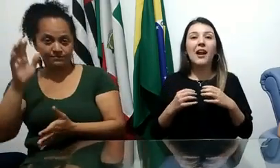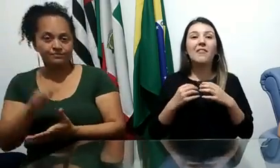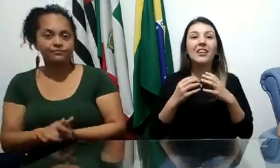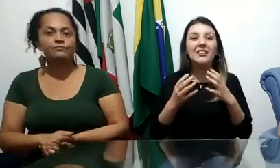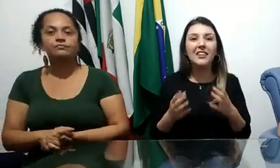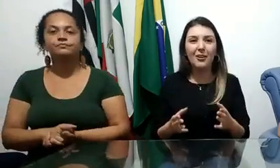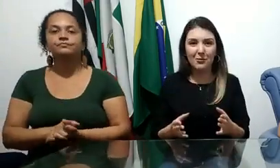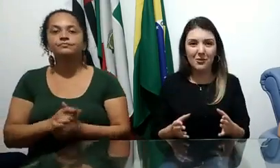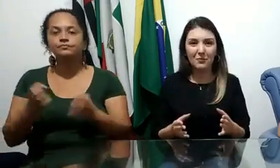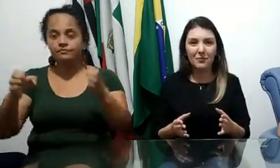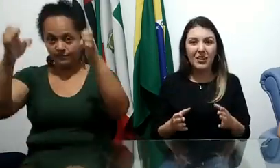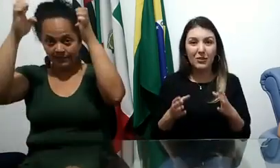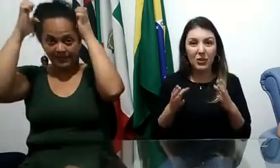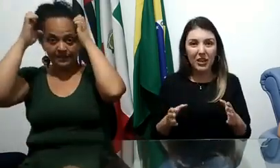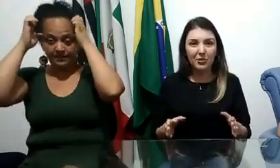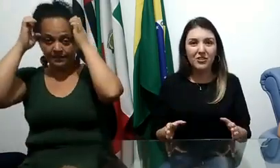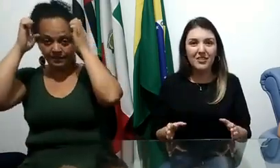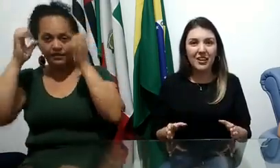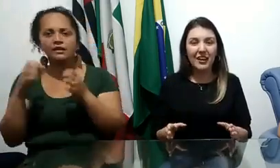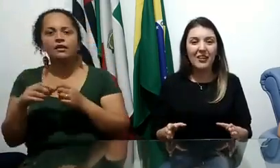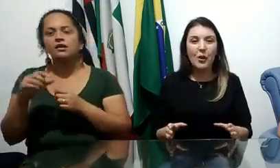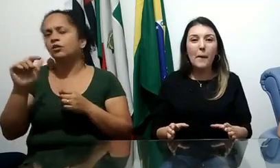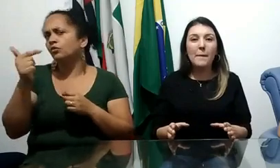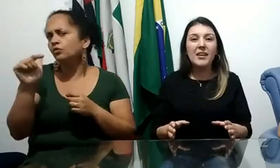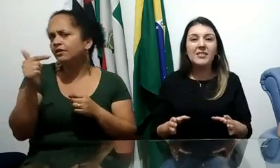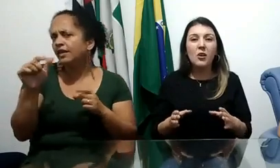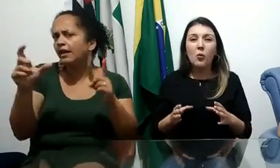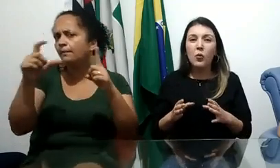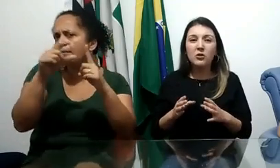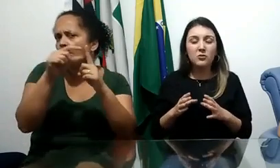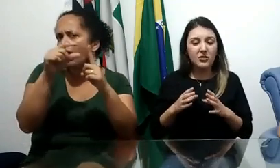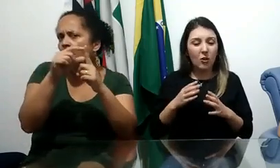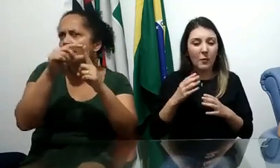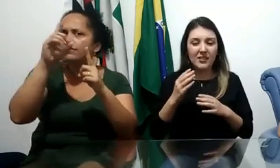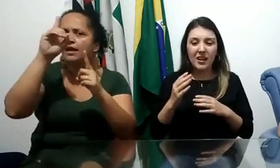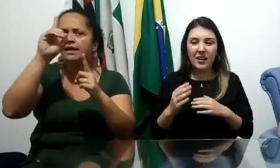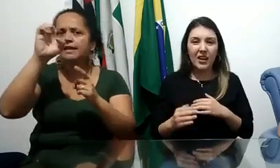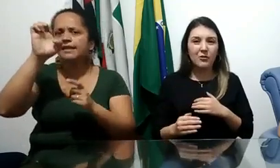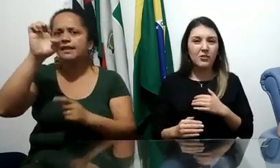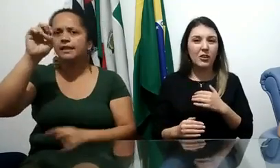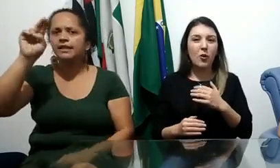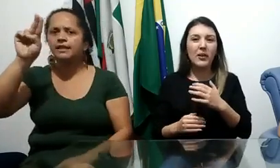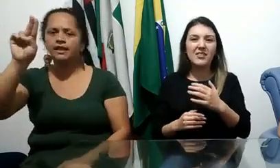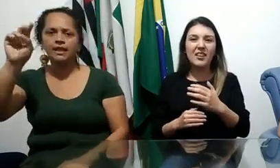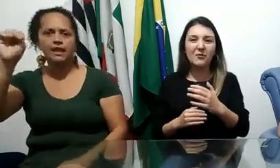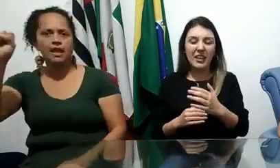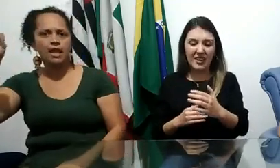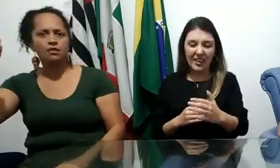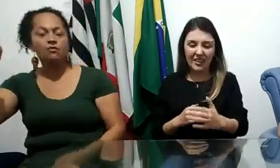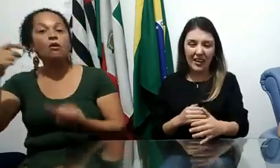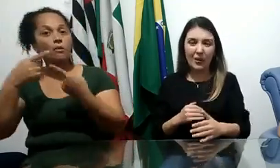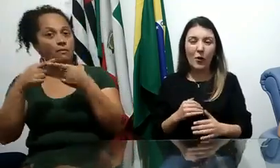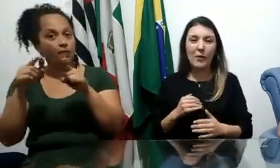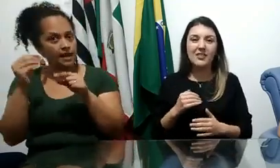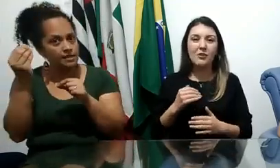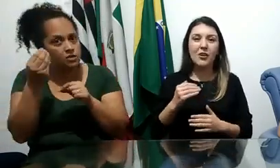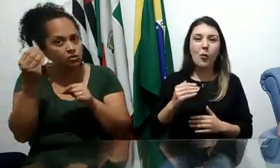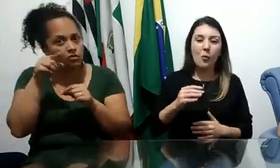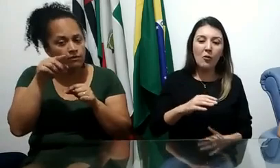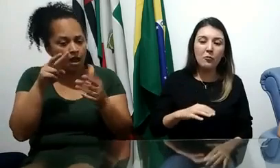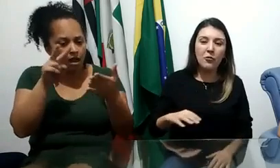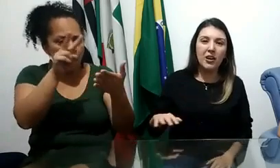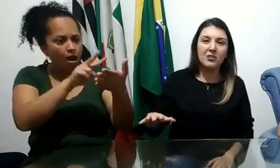a palavra Deus no livro de Esther, mas quando você começa a ler e você começa a entender e começa